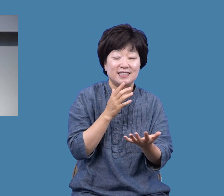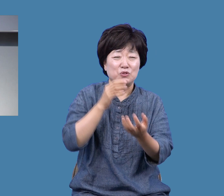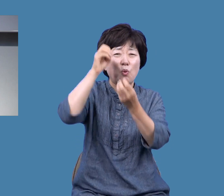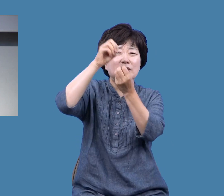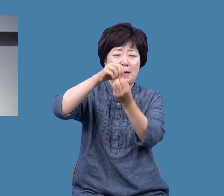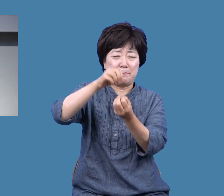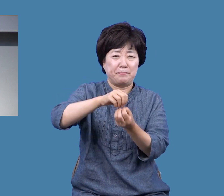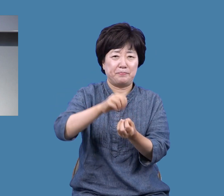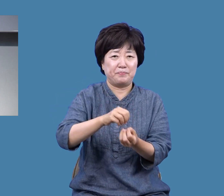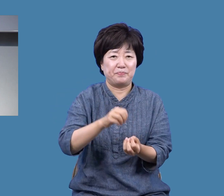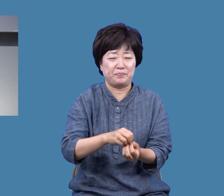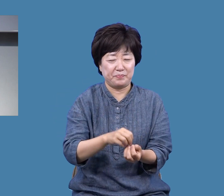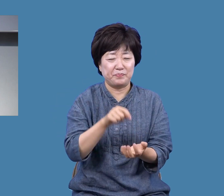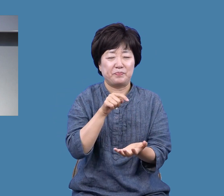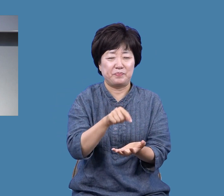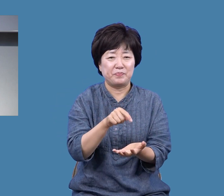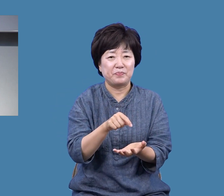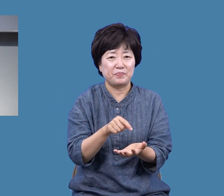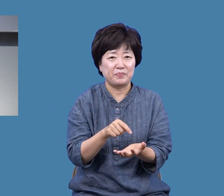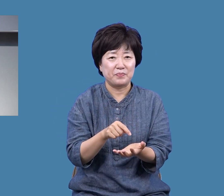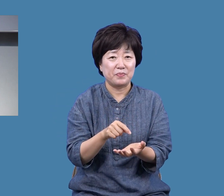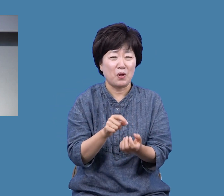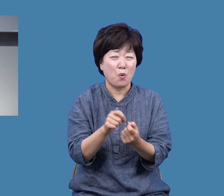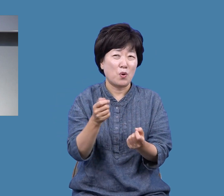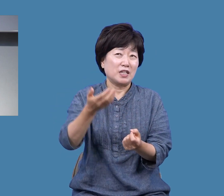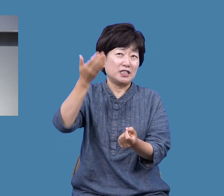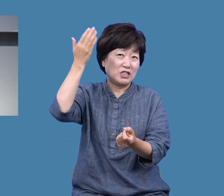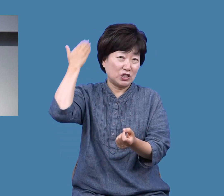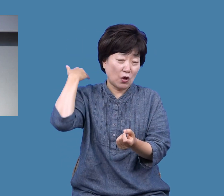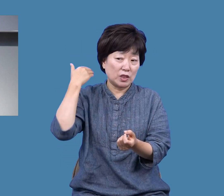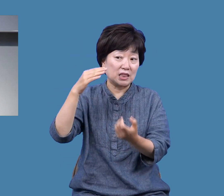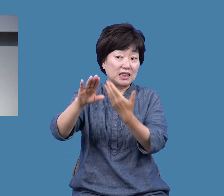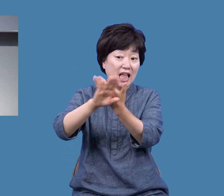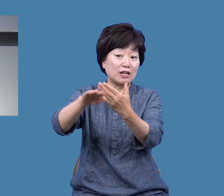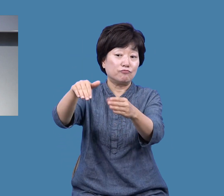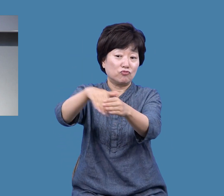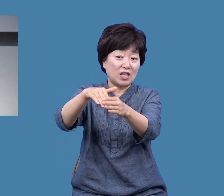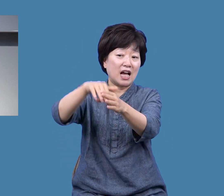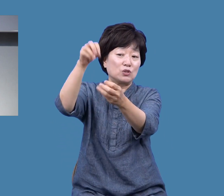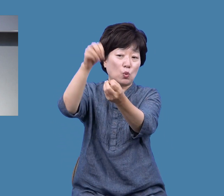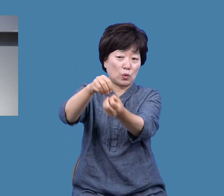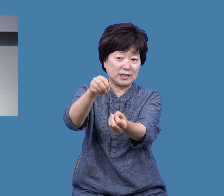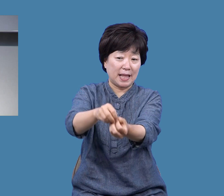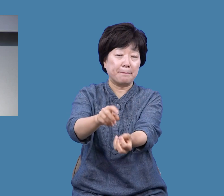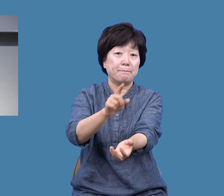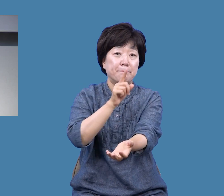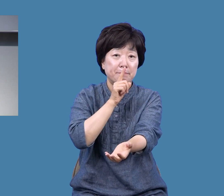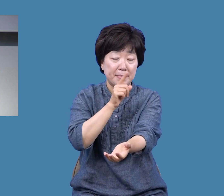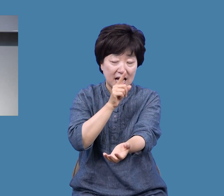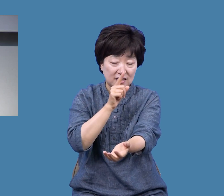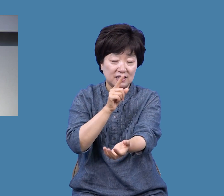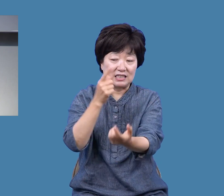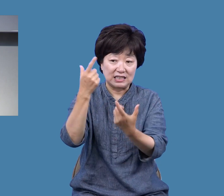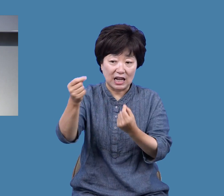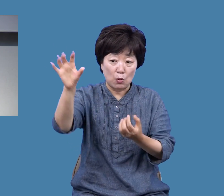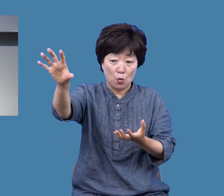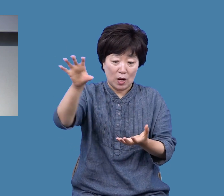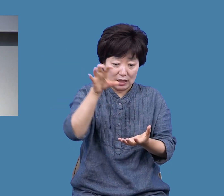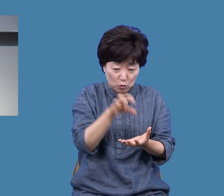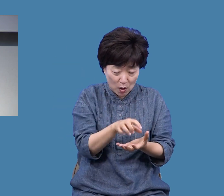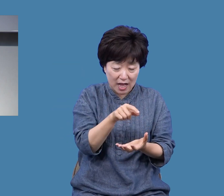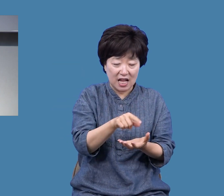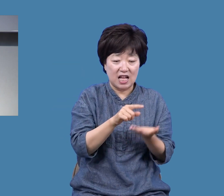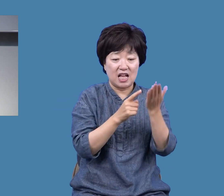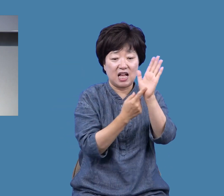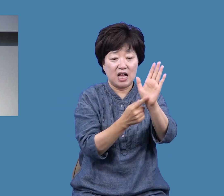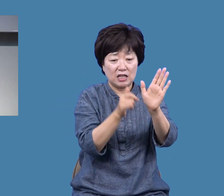것은 당시에 속담으로, 근데 이것이 오래전에 다른 문화권에서 속담으로 사용되던 말을 그대로 직역해 놓은 거라서 우리